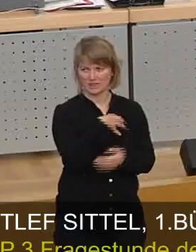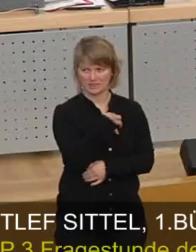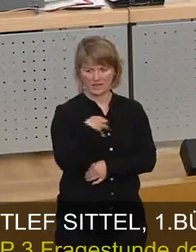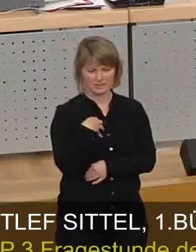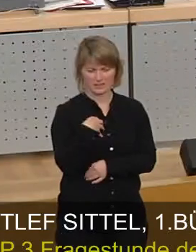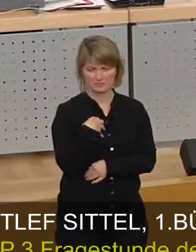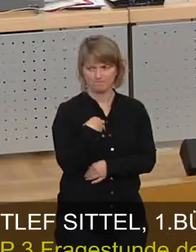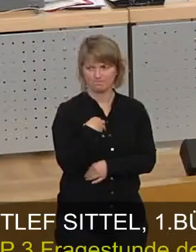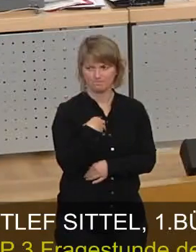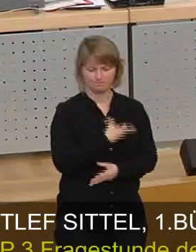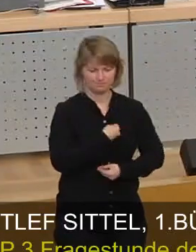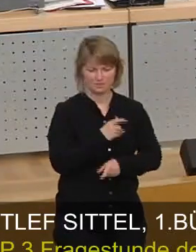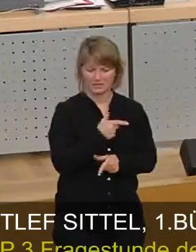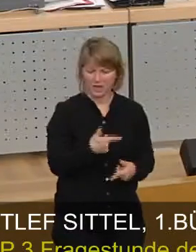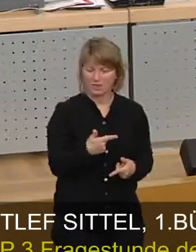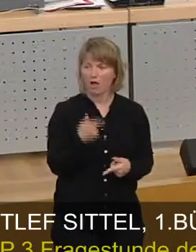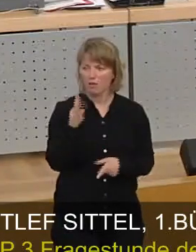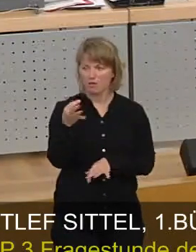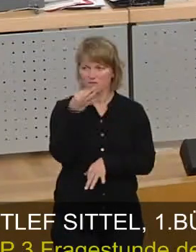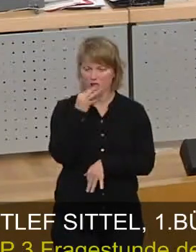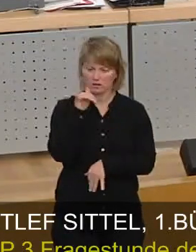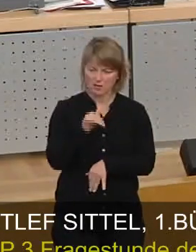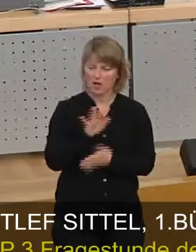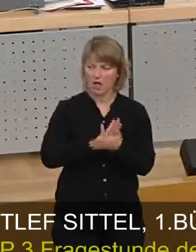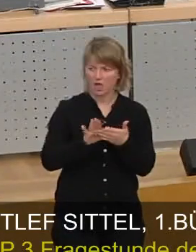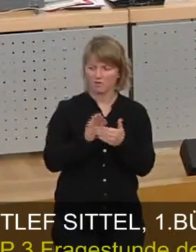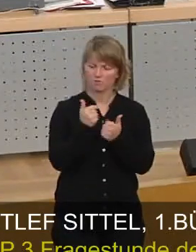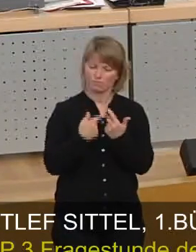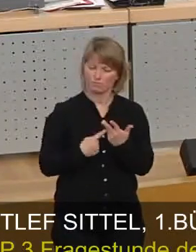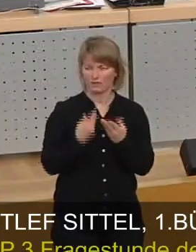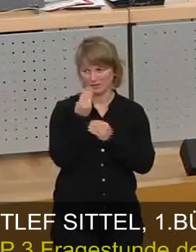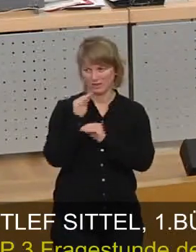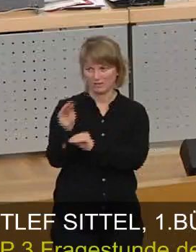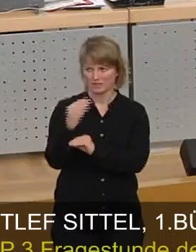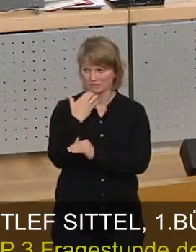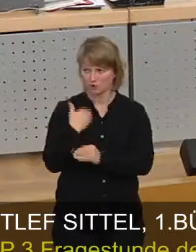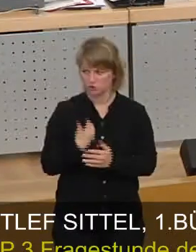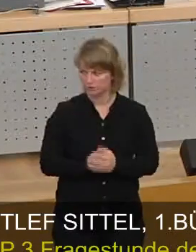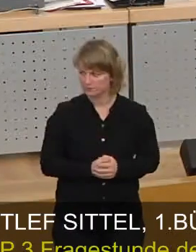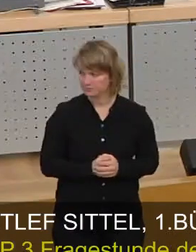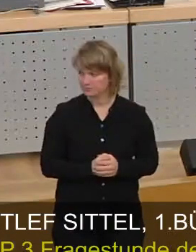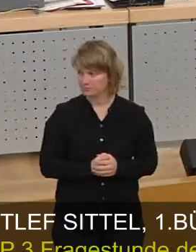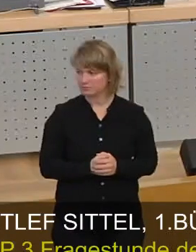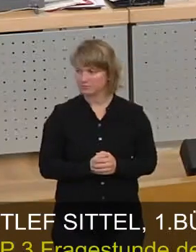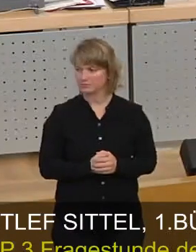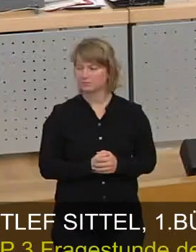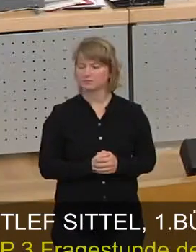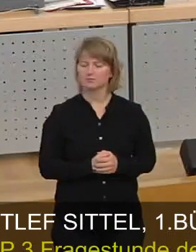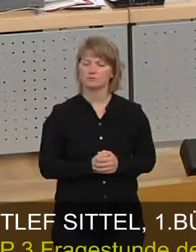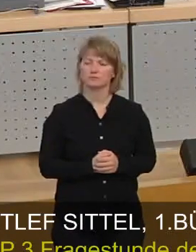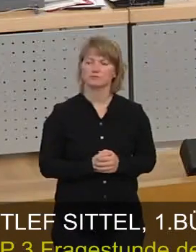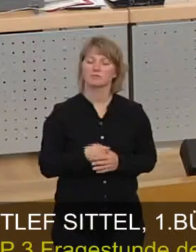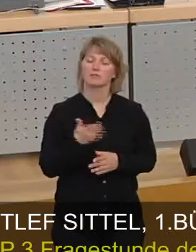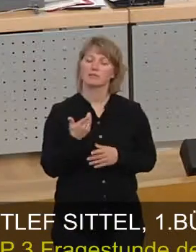Ich würde aber gerne, um Ihre Frage aufzugreifen, ein paar Hinweise dazu geben. Zunächst ist es so, dass die Maßnahmen,